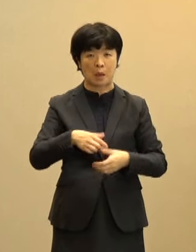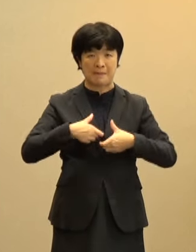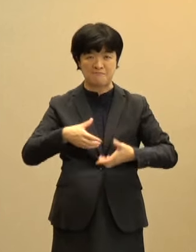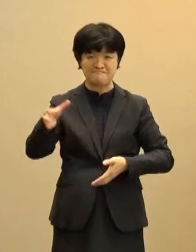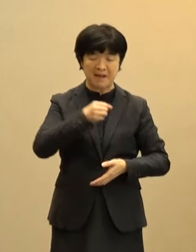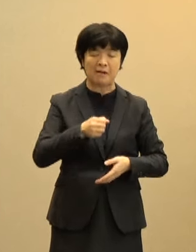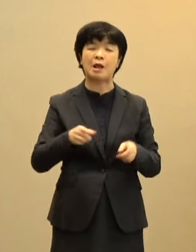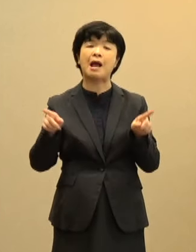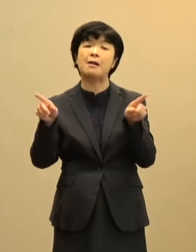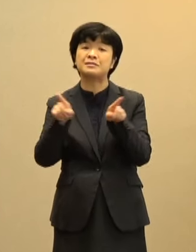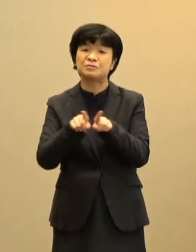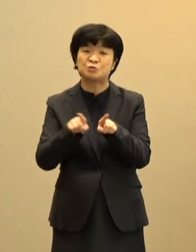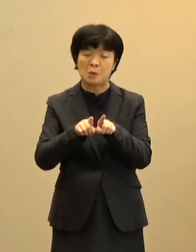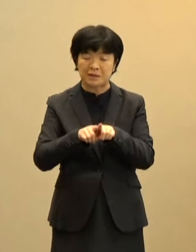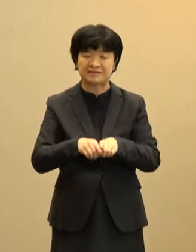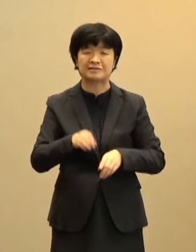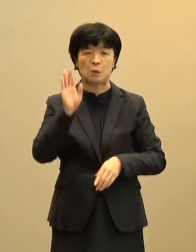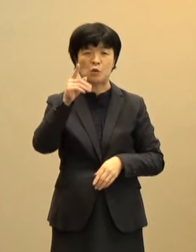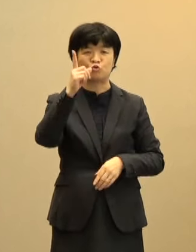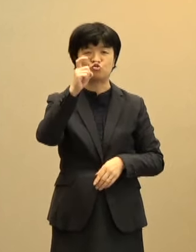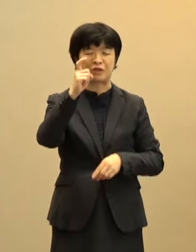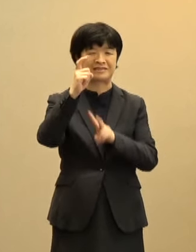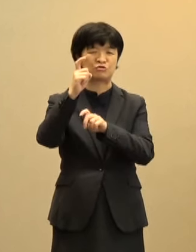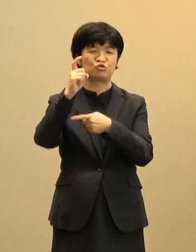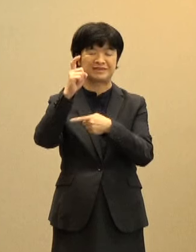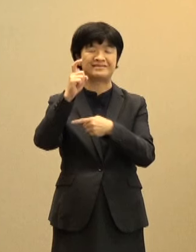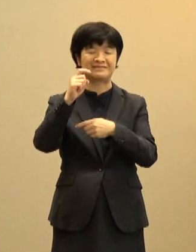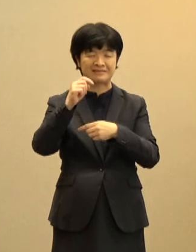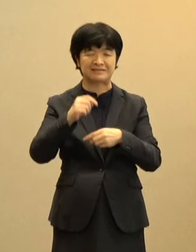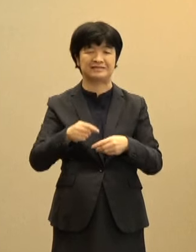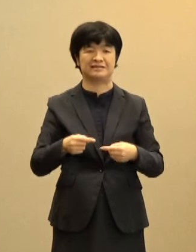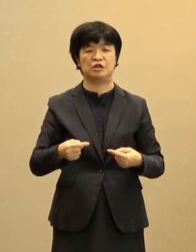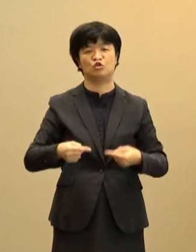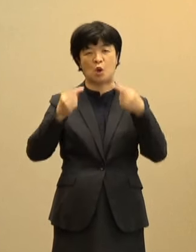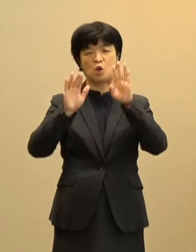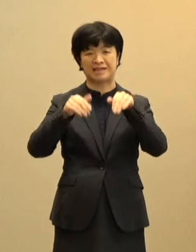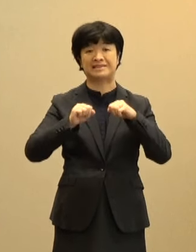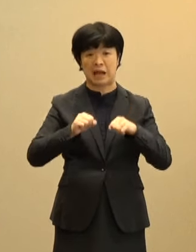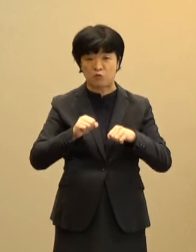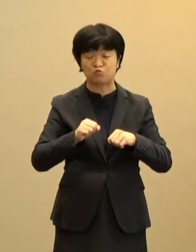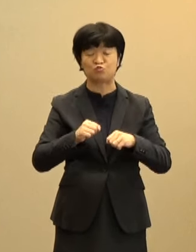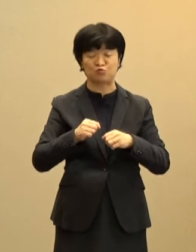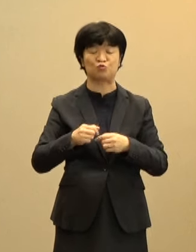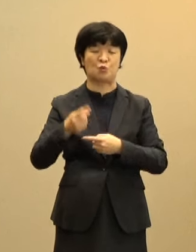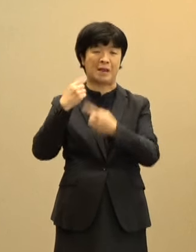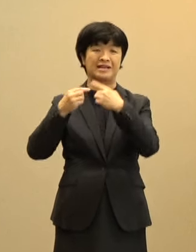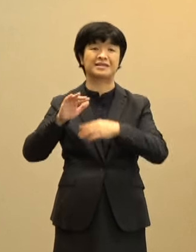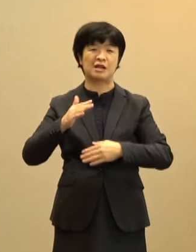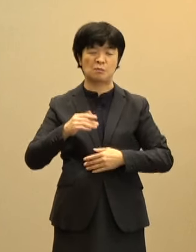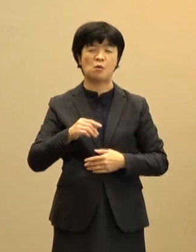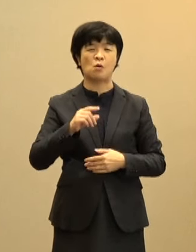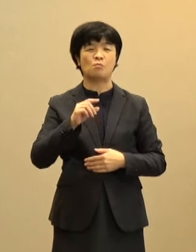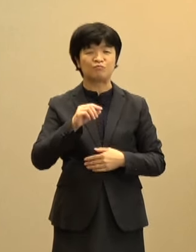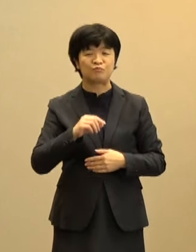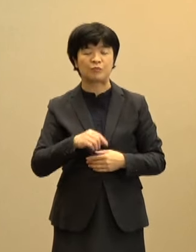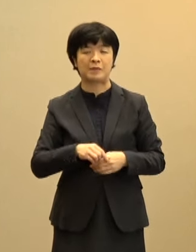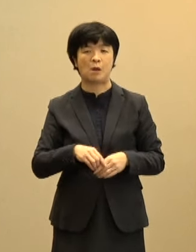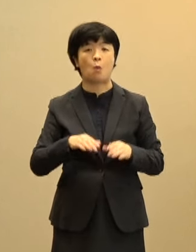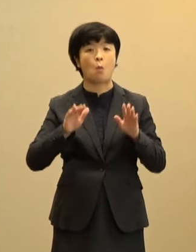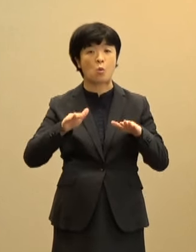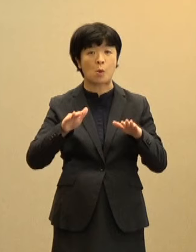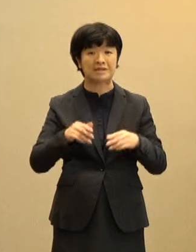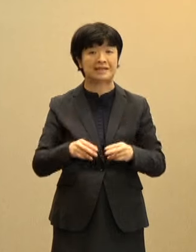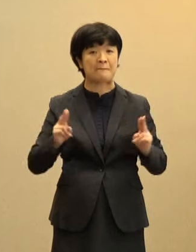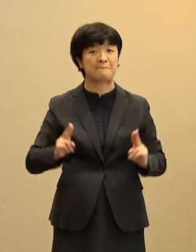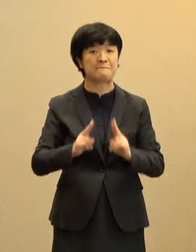21日に表彰式を行うということですけれども、はい、少し時間が経ってしまいましたが、今年のパリ五輪およびパラリンピック